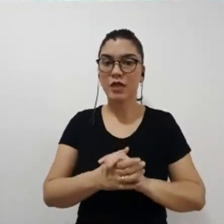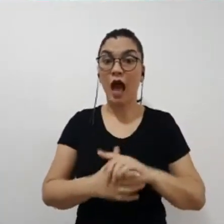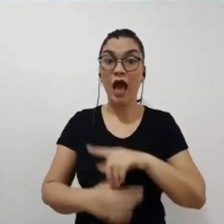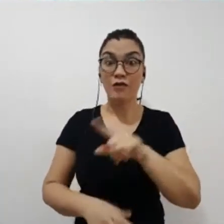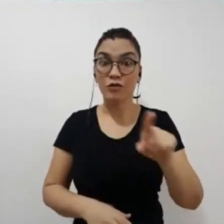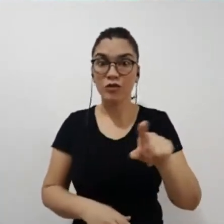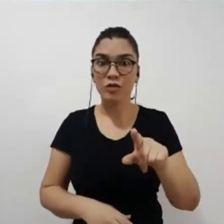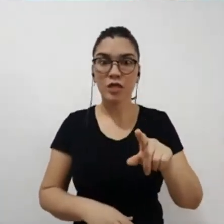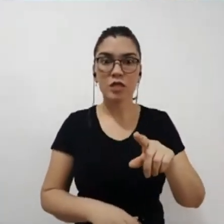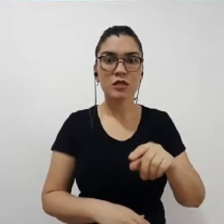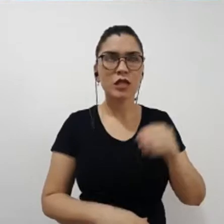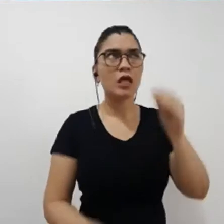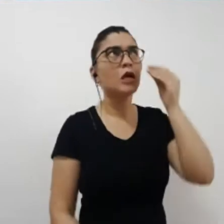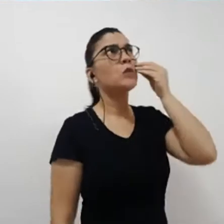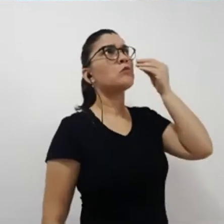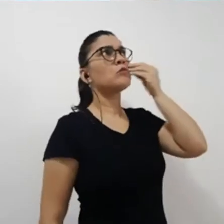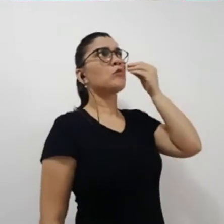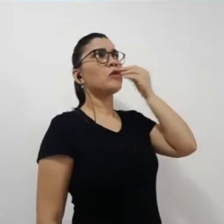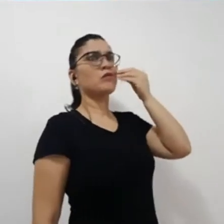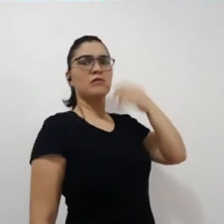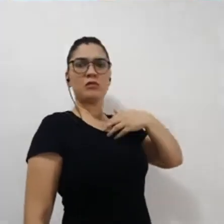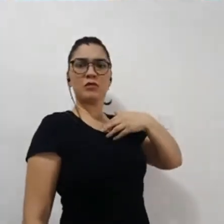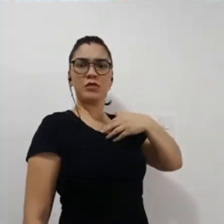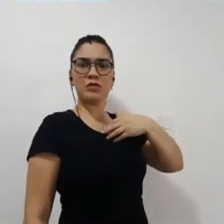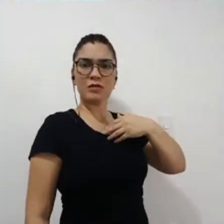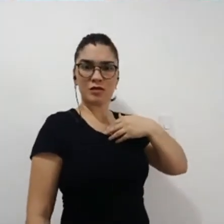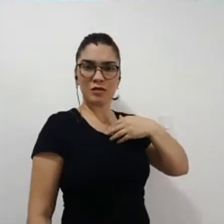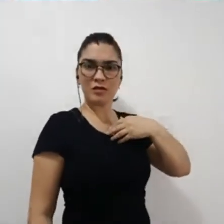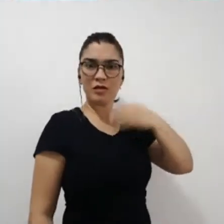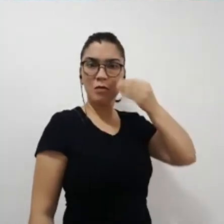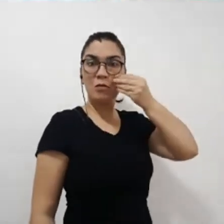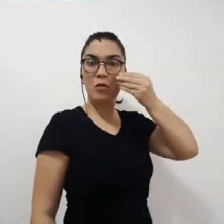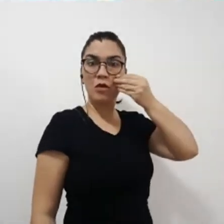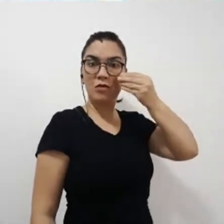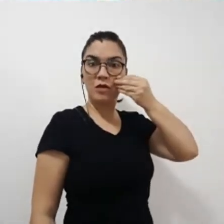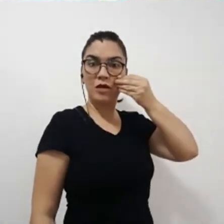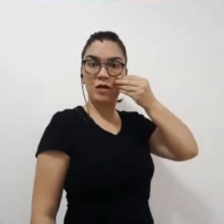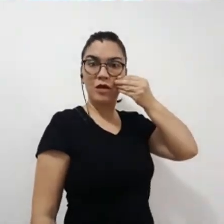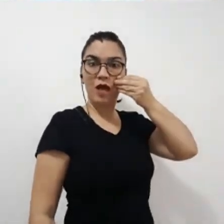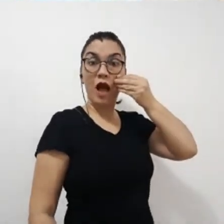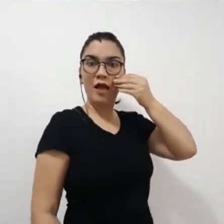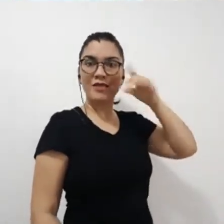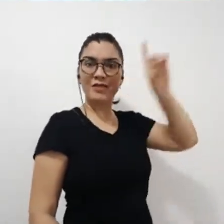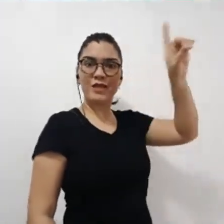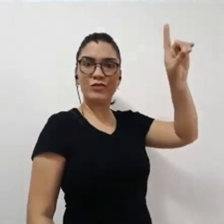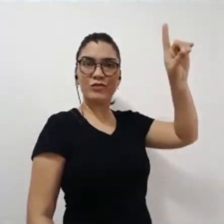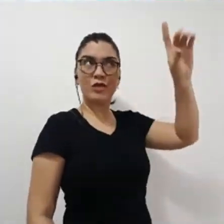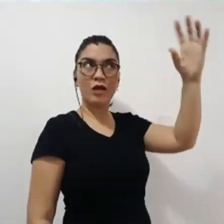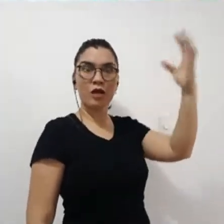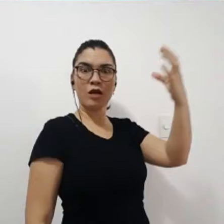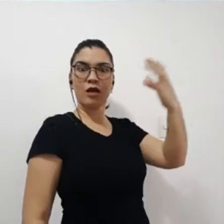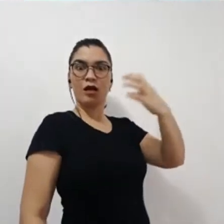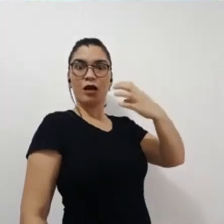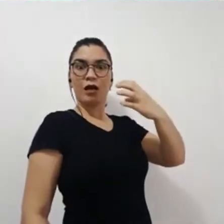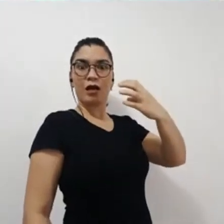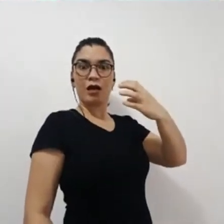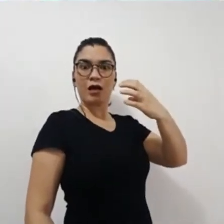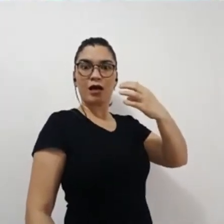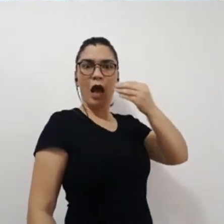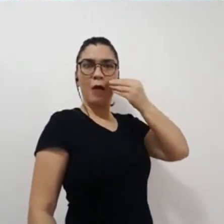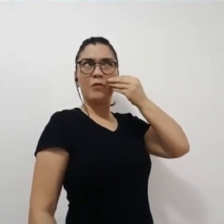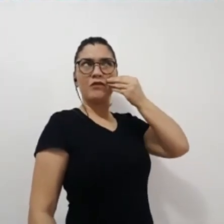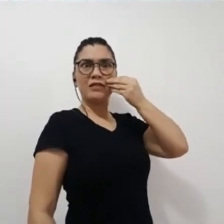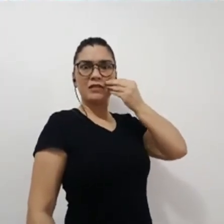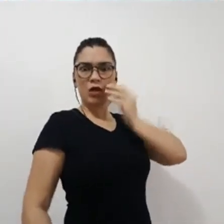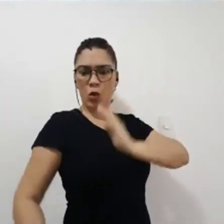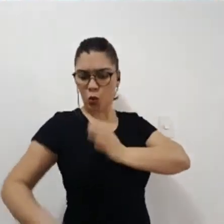maneira como provação, isso aqui é provação, isso aqui é o teu coração. A maneira como o teu coração reage à